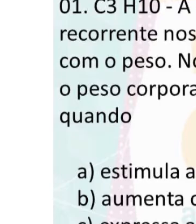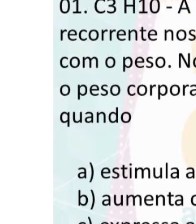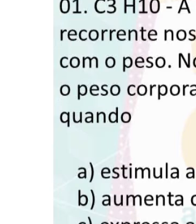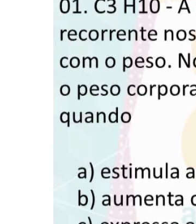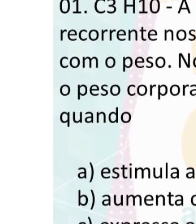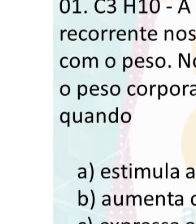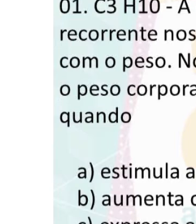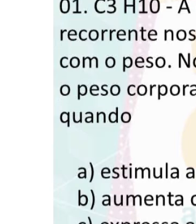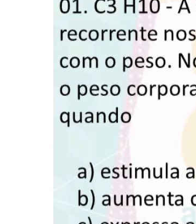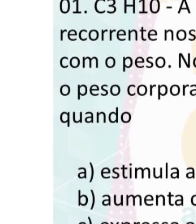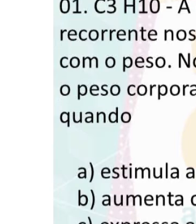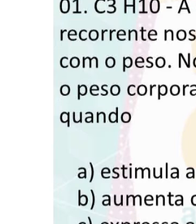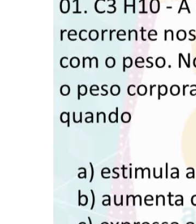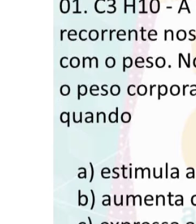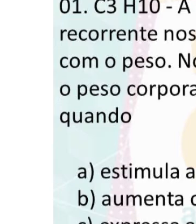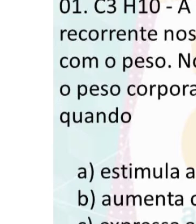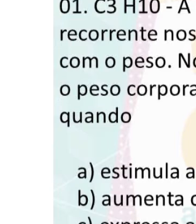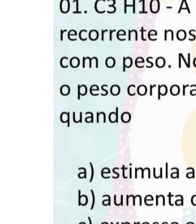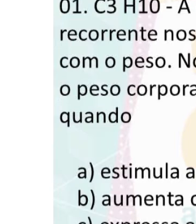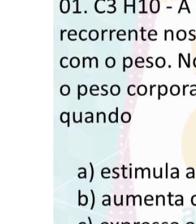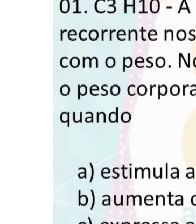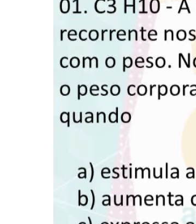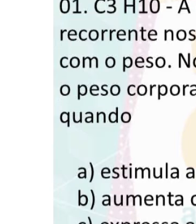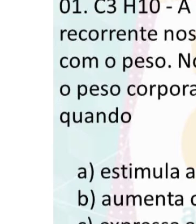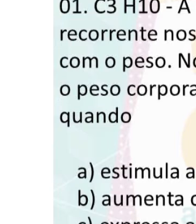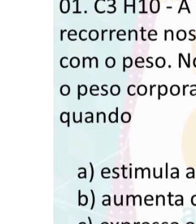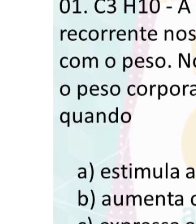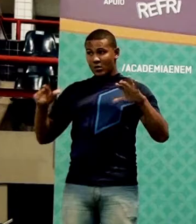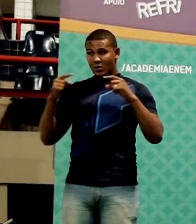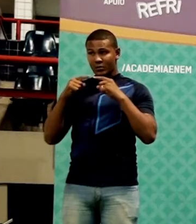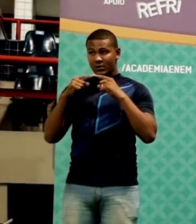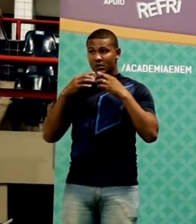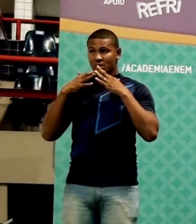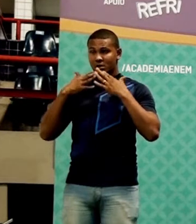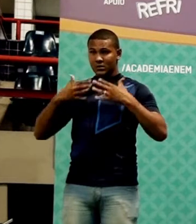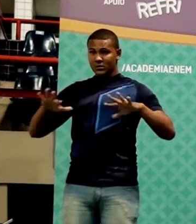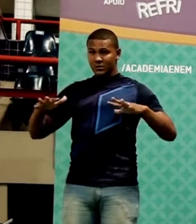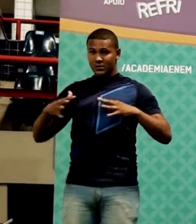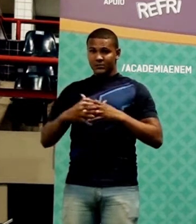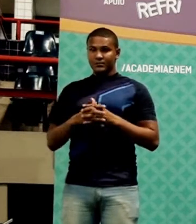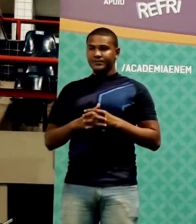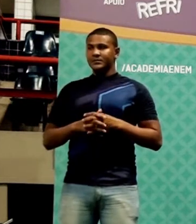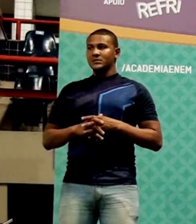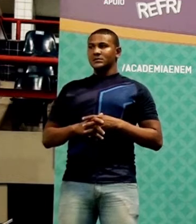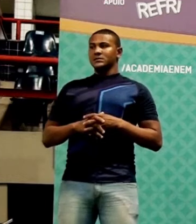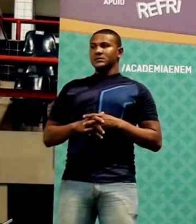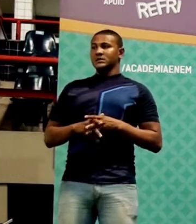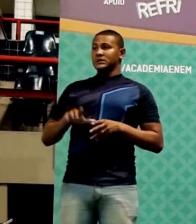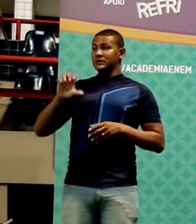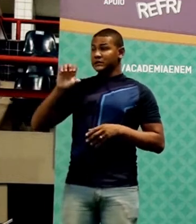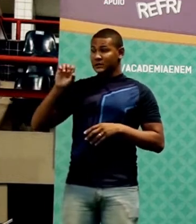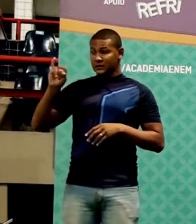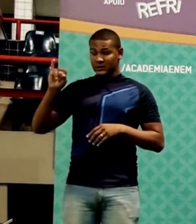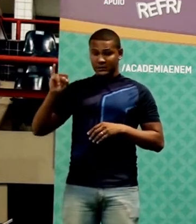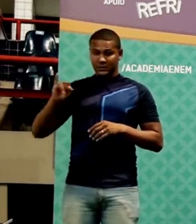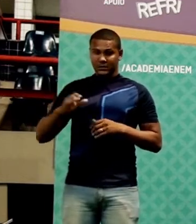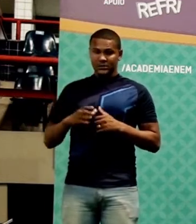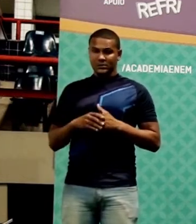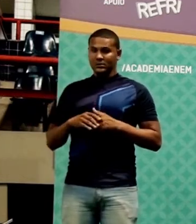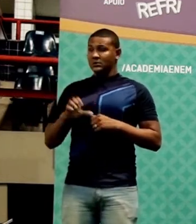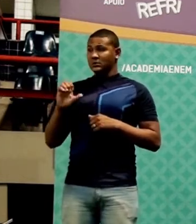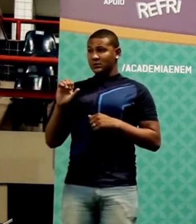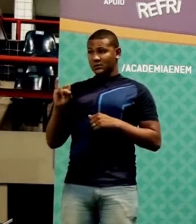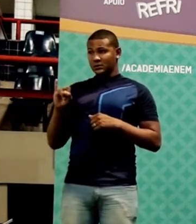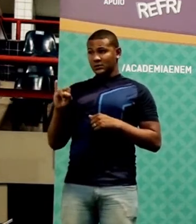marcassem aí, do ponto de vista orgânico. Se você não prestasse atenção a